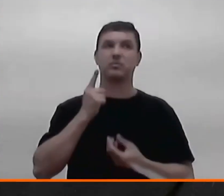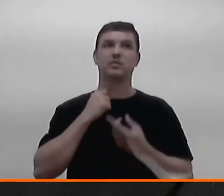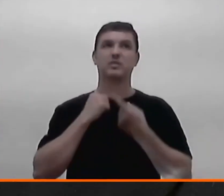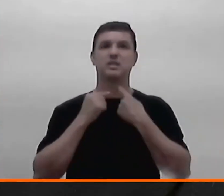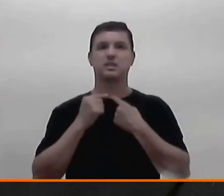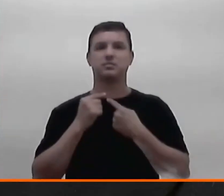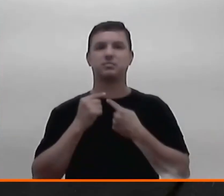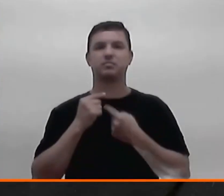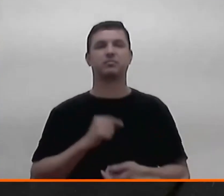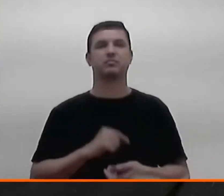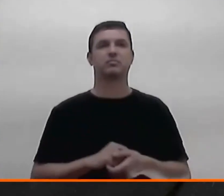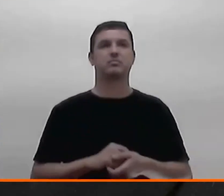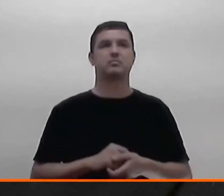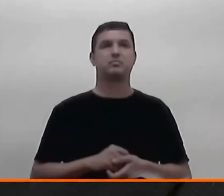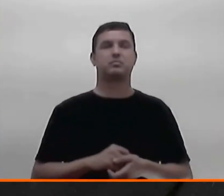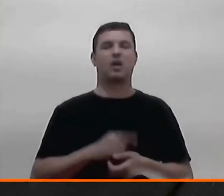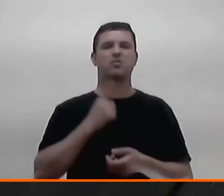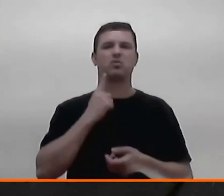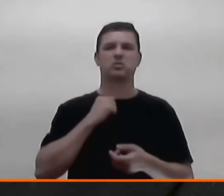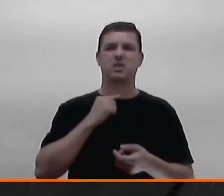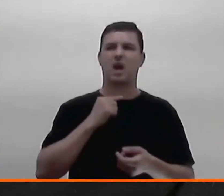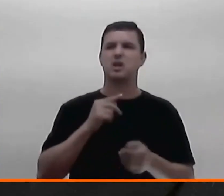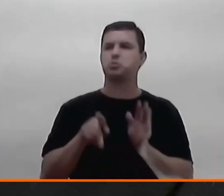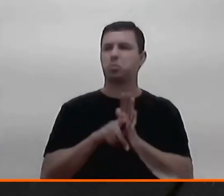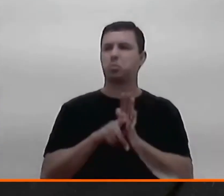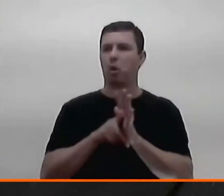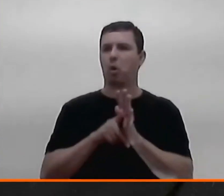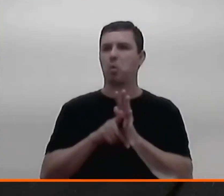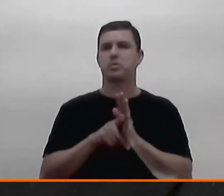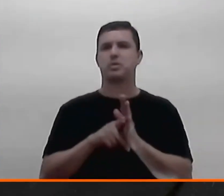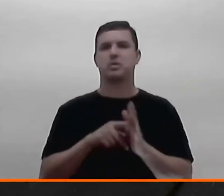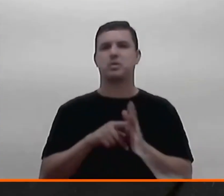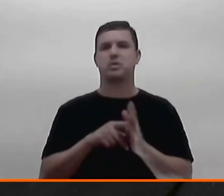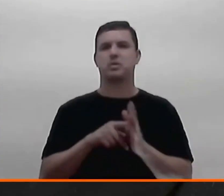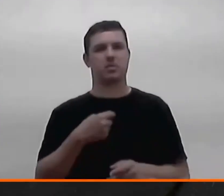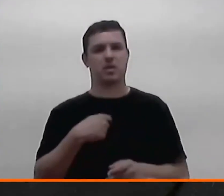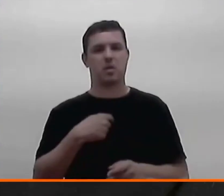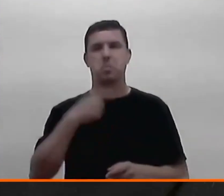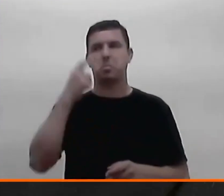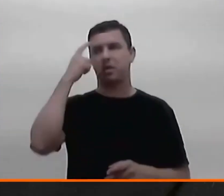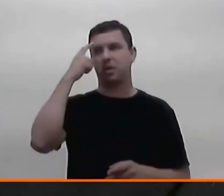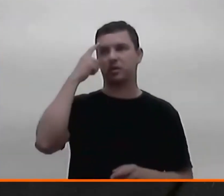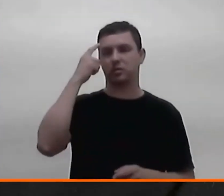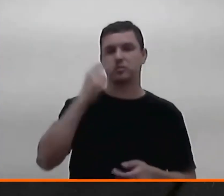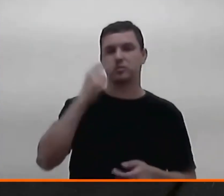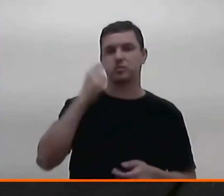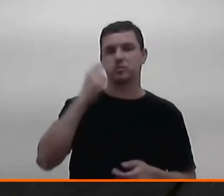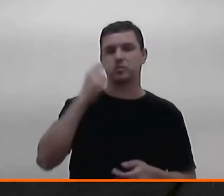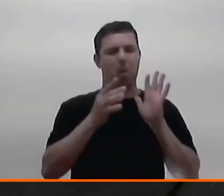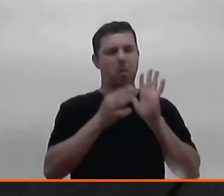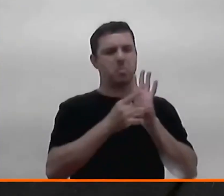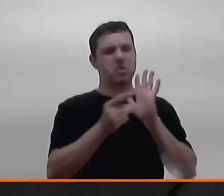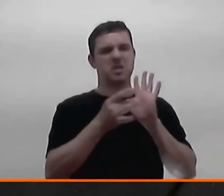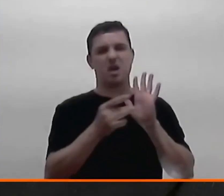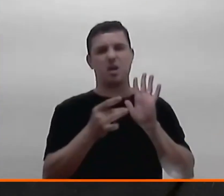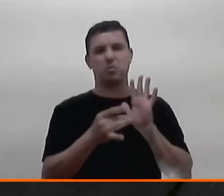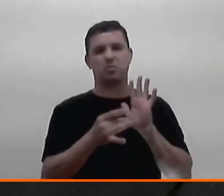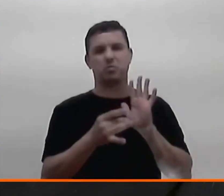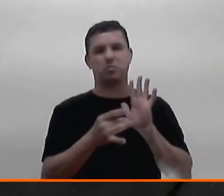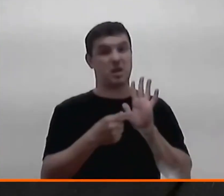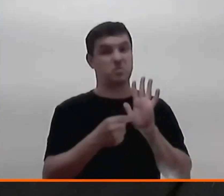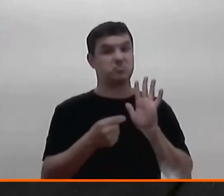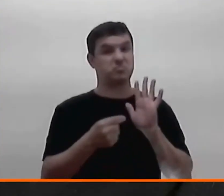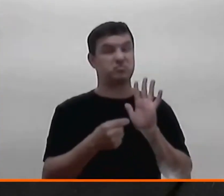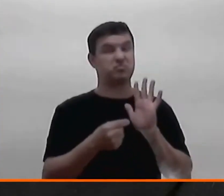Isso também somos ajudados pela vida da igreja. No cuidado e também pela